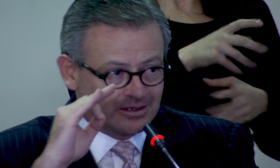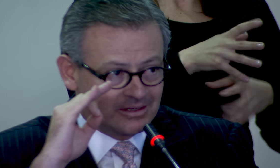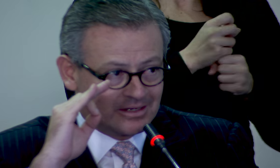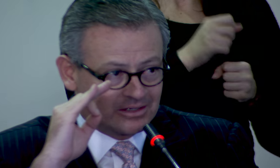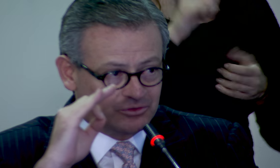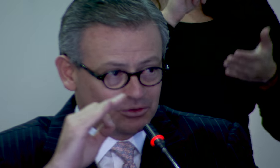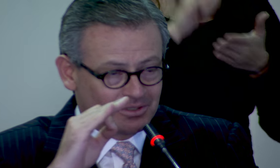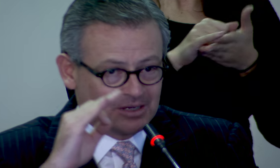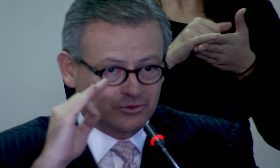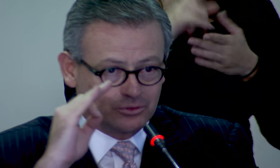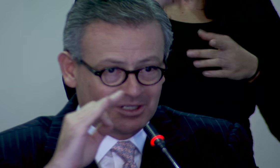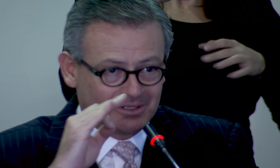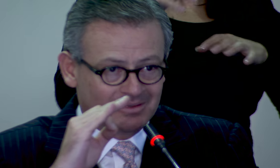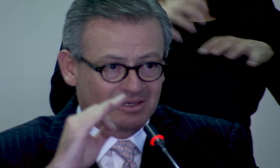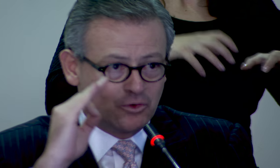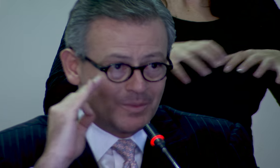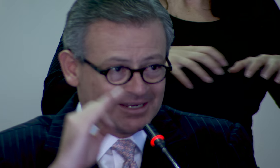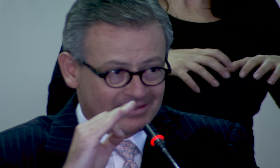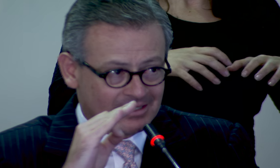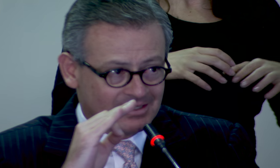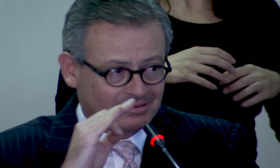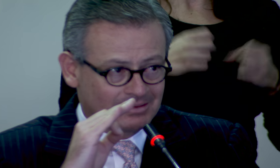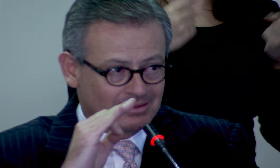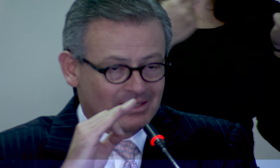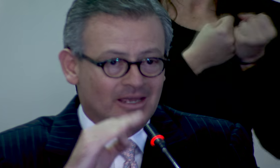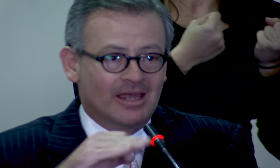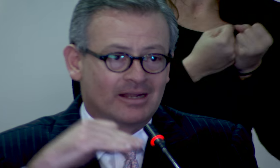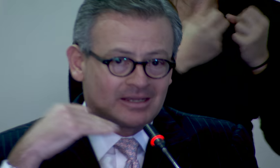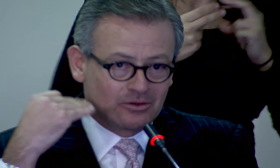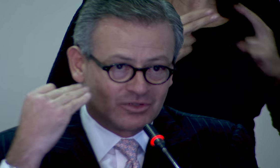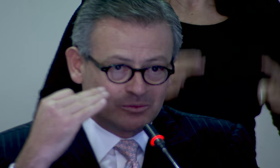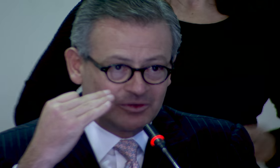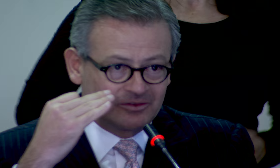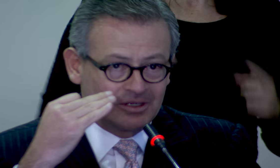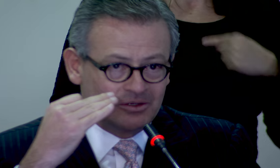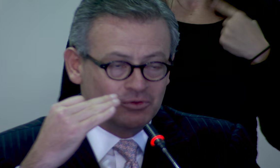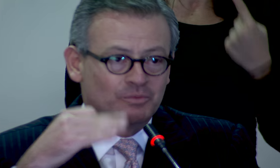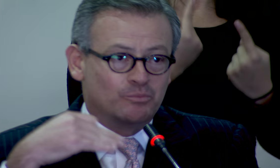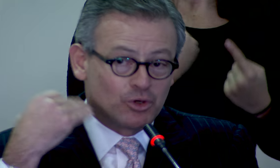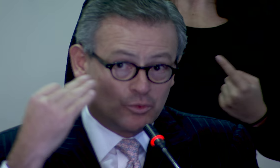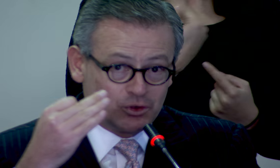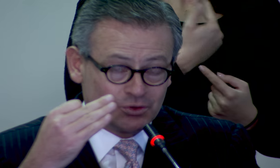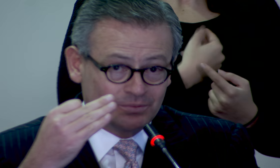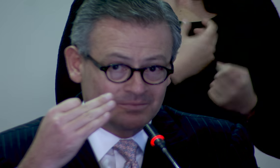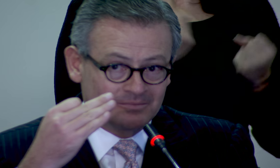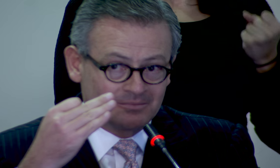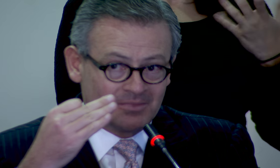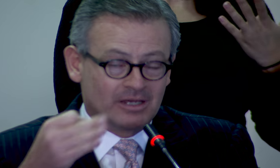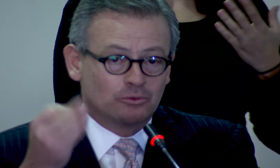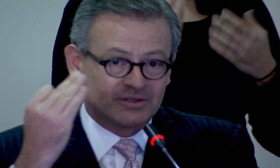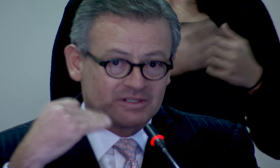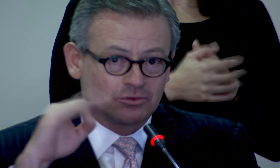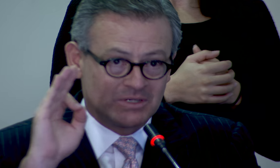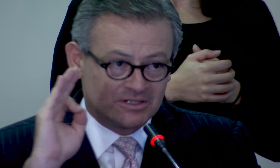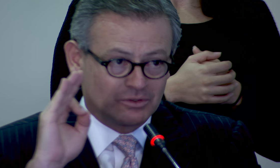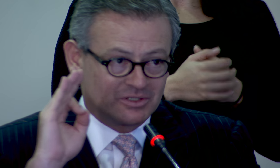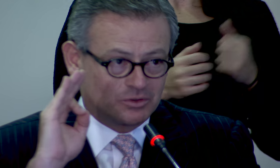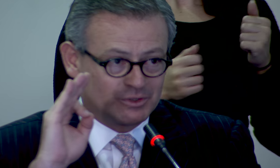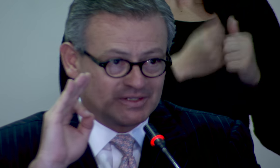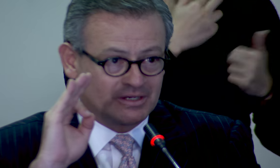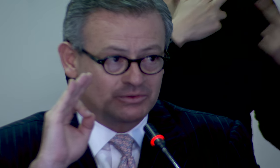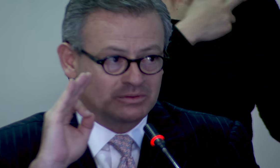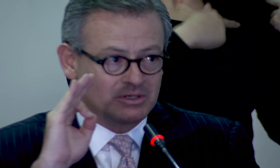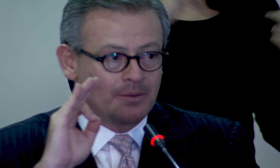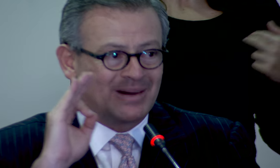una acción absolutamente humanitaria en el que nos hemos excedido por mucho en nuestras obligaciones